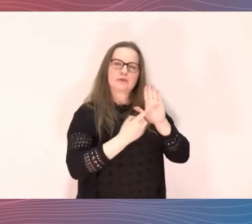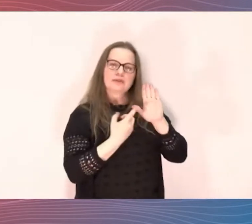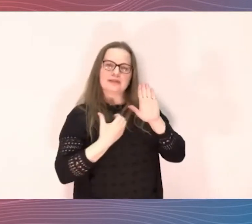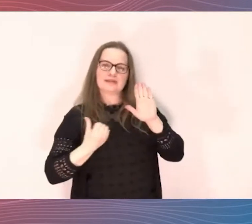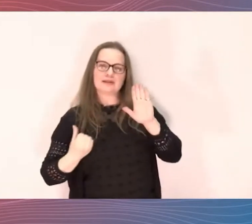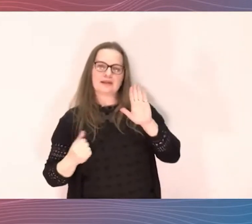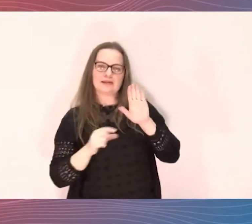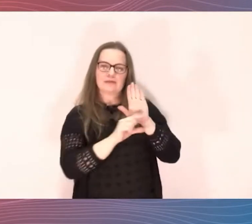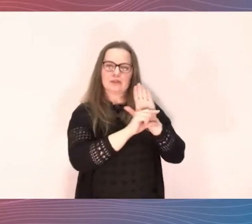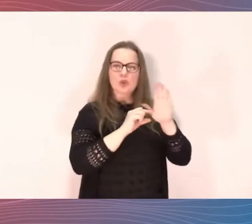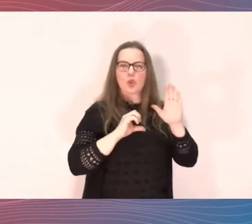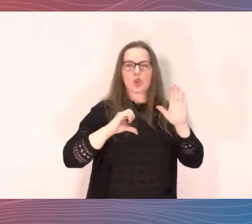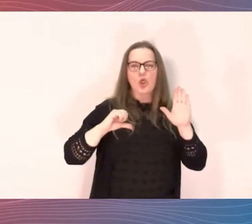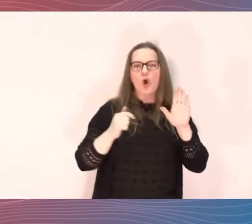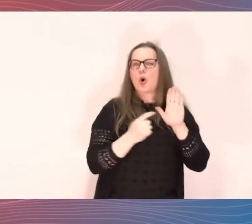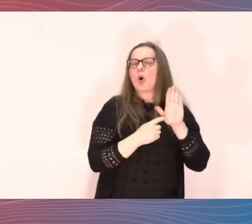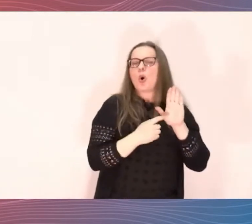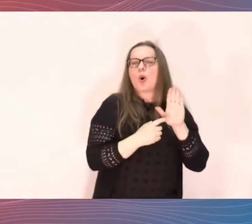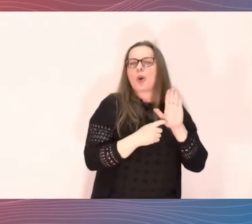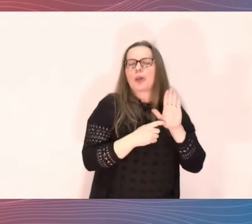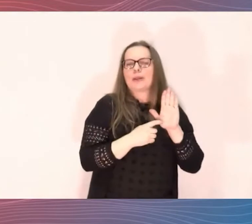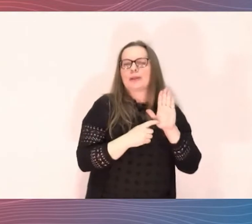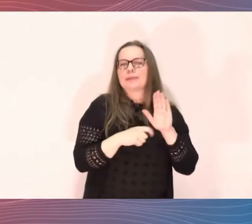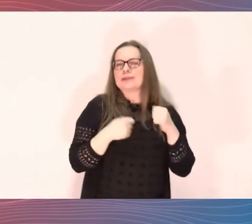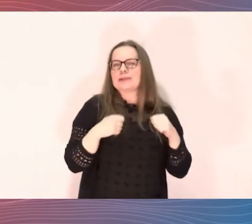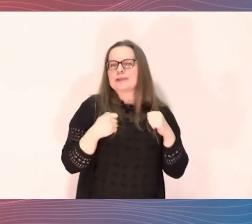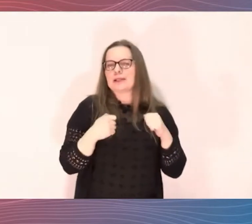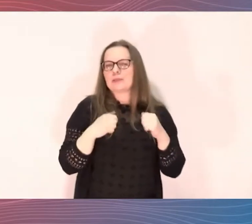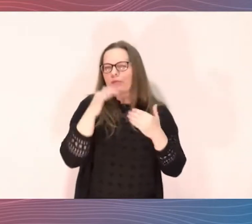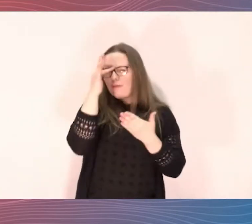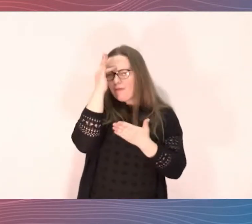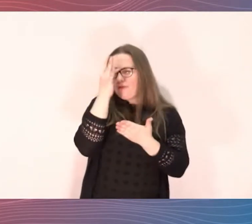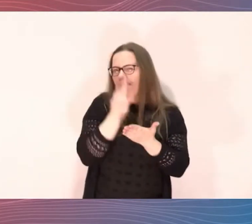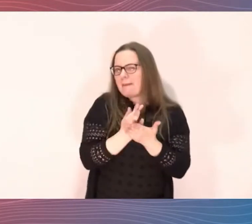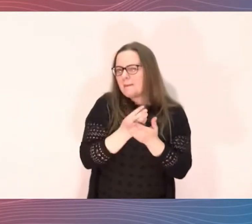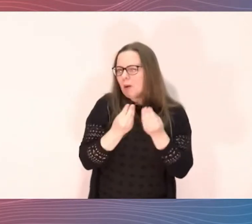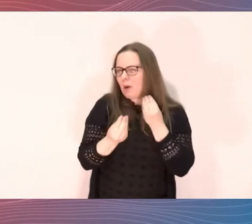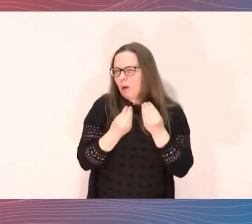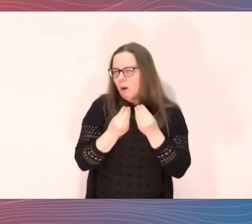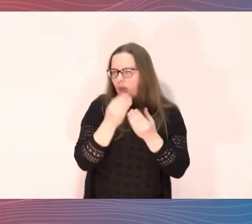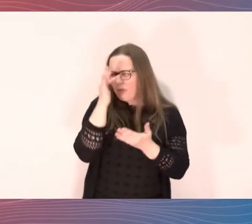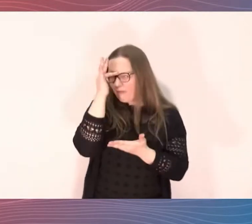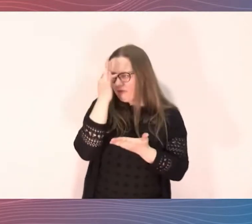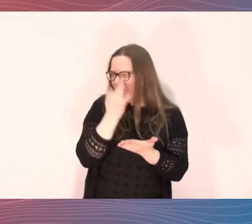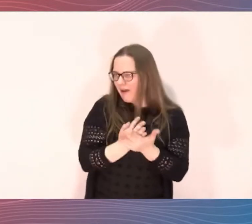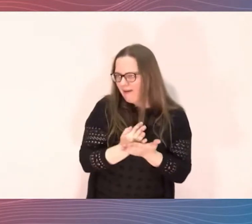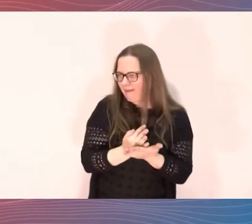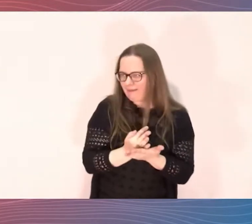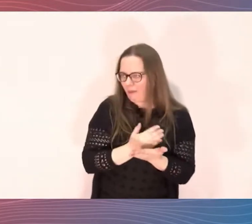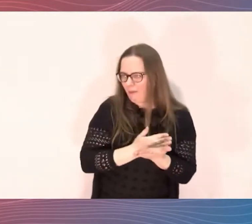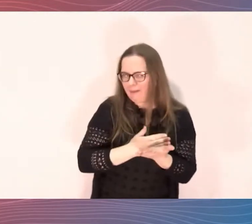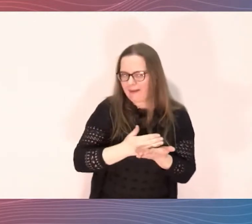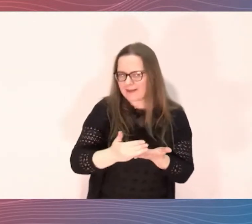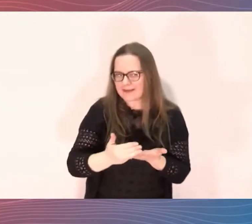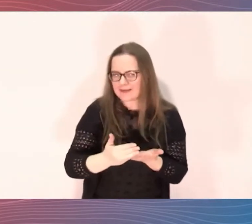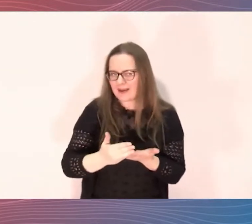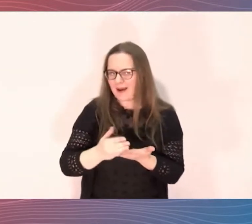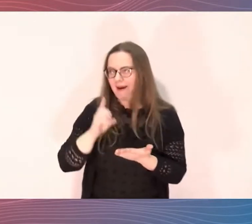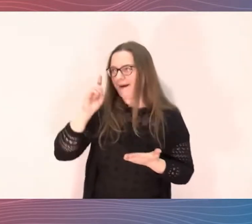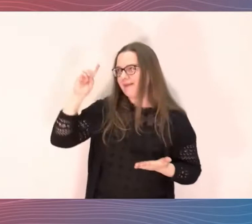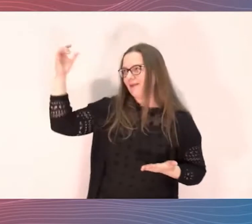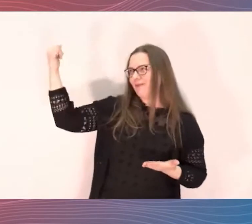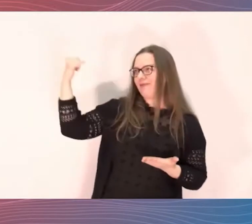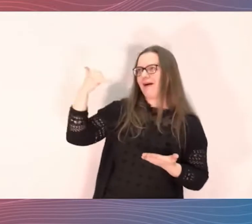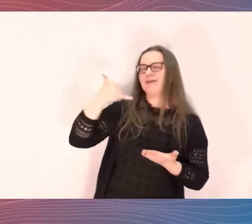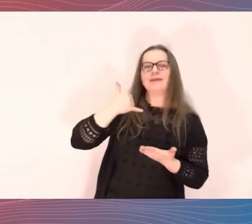ouvir. E ouvir a palavra de Cristo. Quando Deus fala por meio de Cristo, uma